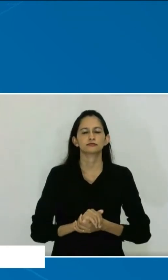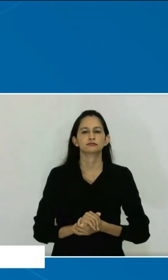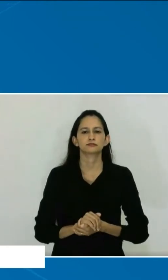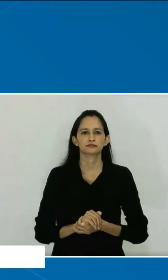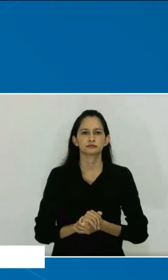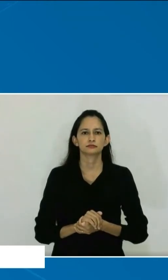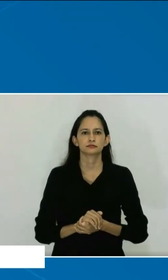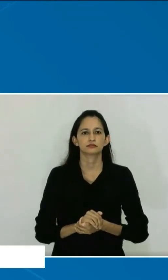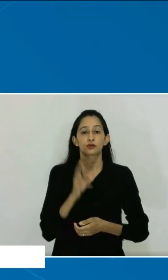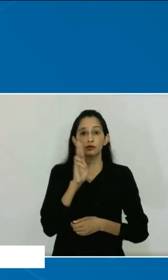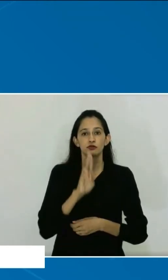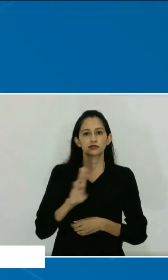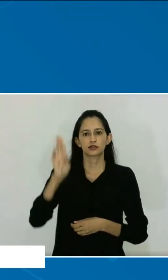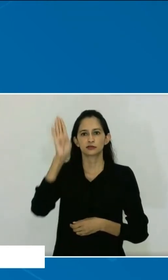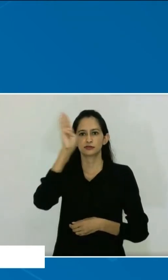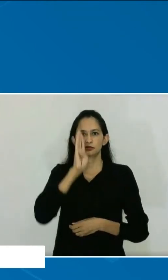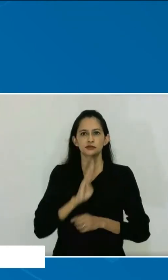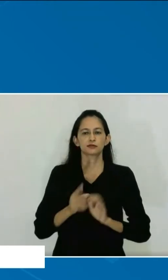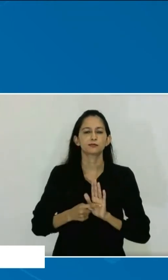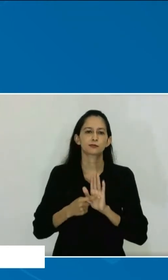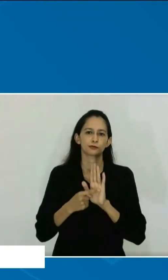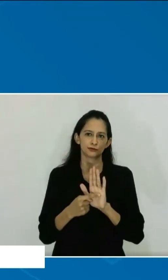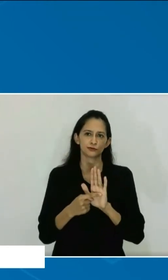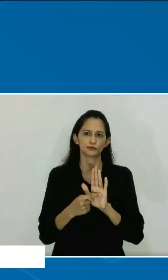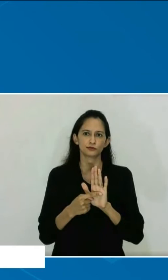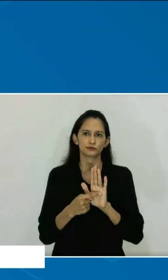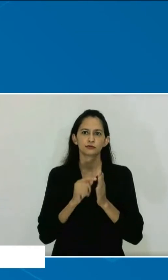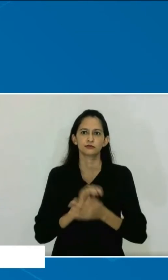Brasileira mostrou que, além